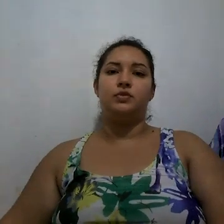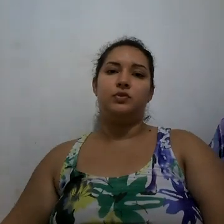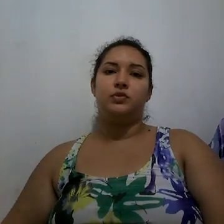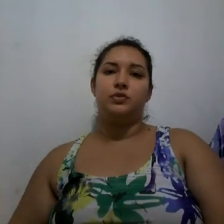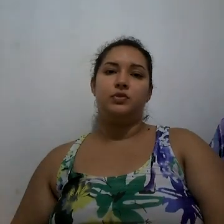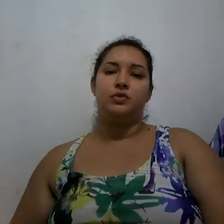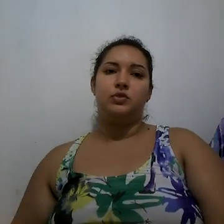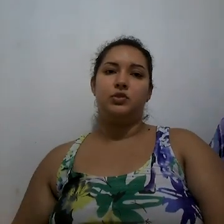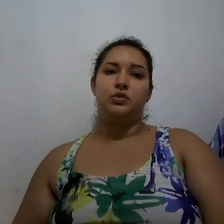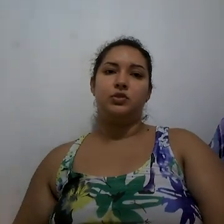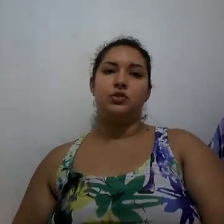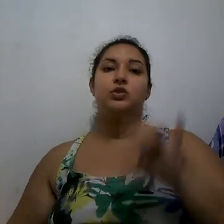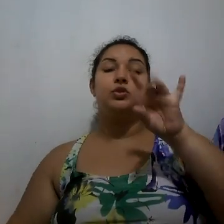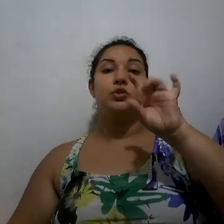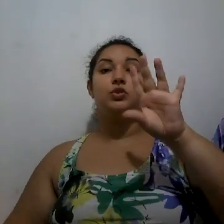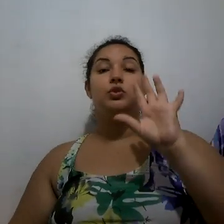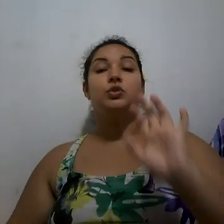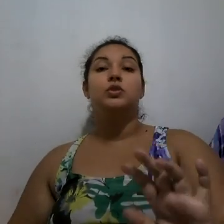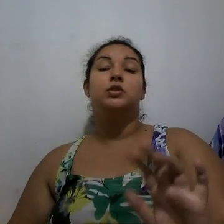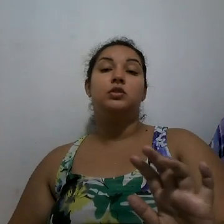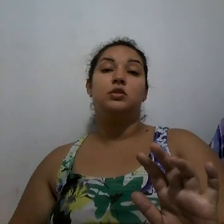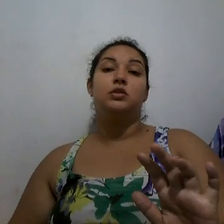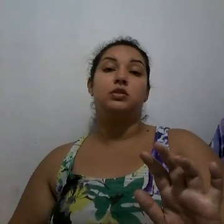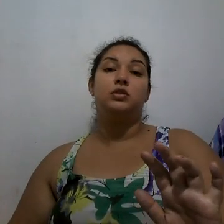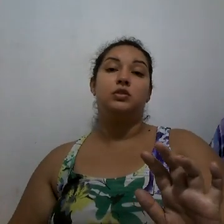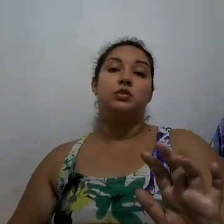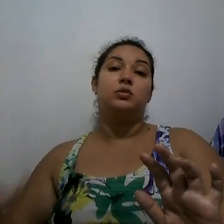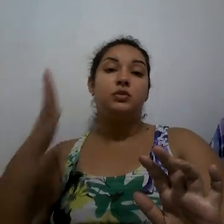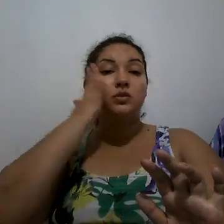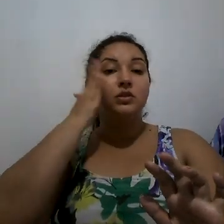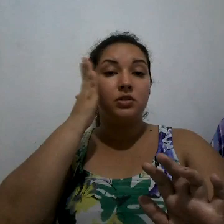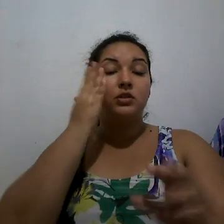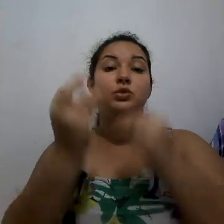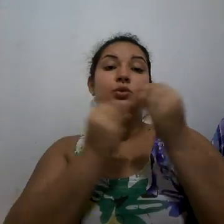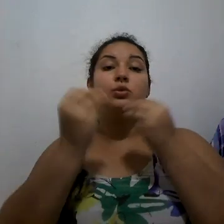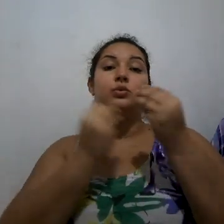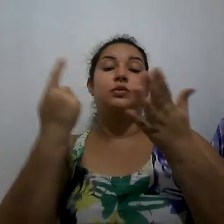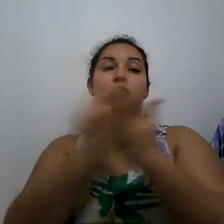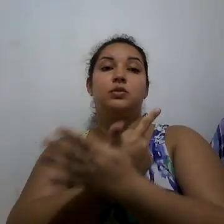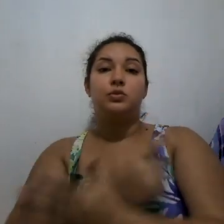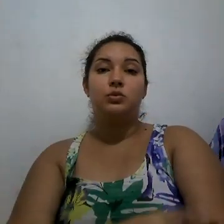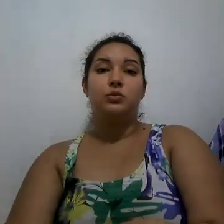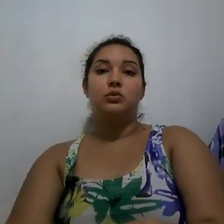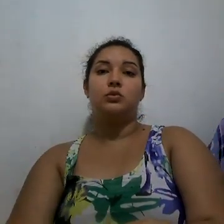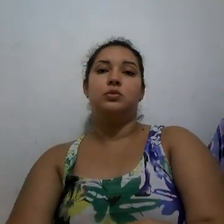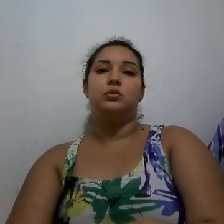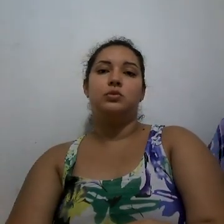aqui só para dar uma elucidação com vocês sobre algarismos significativos. Então vamos lá. E aí,